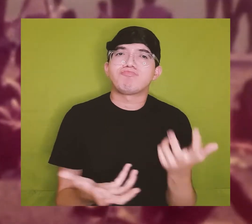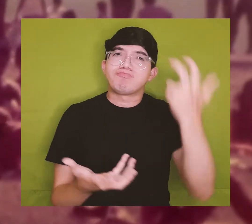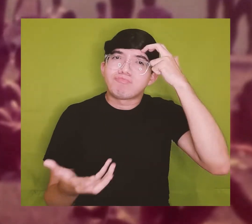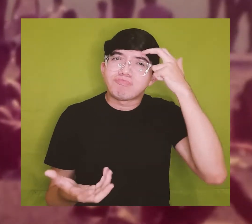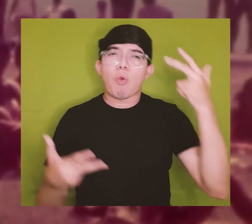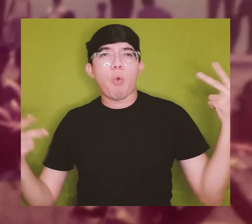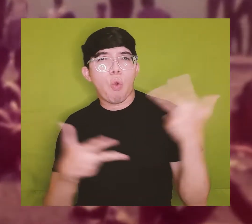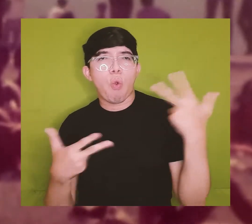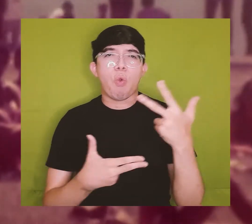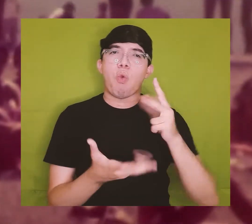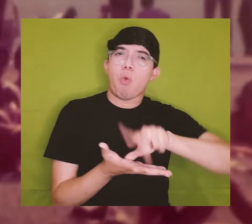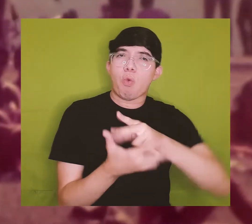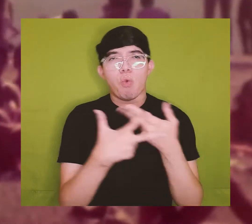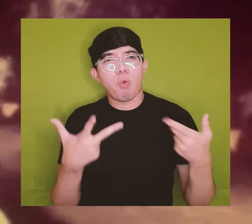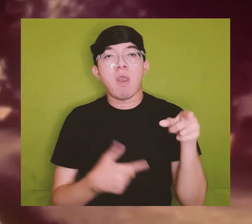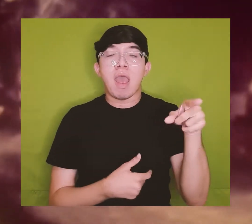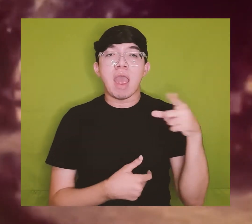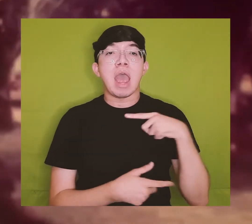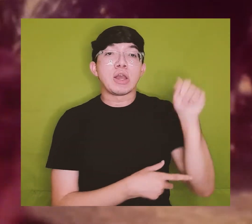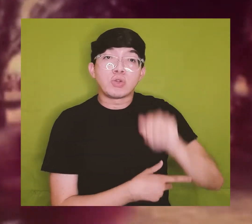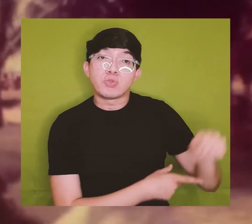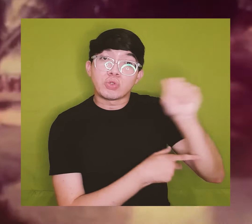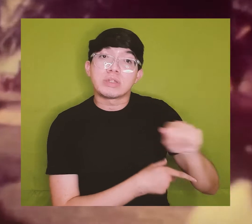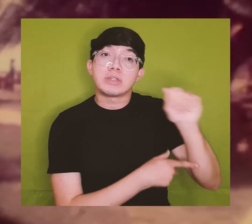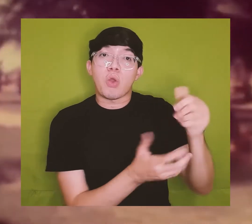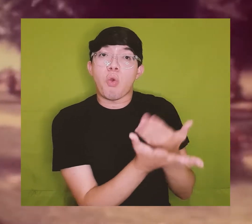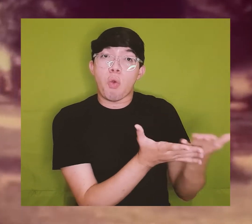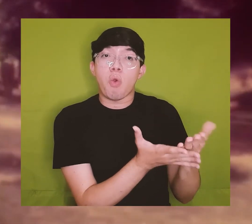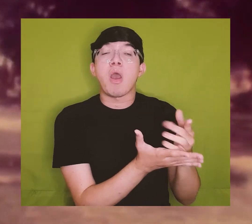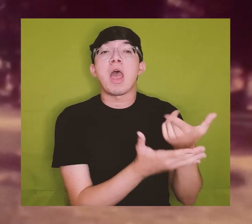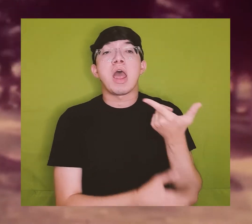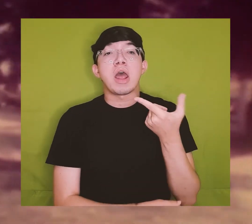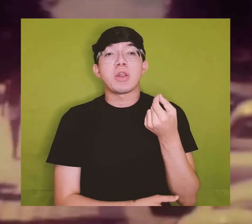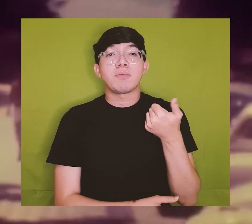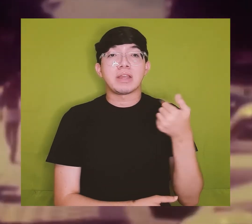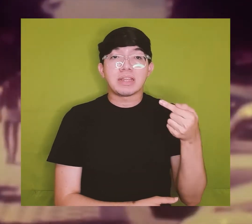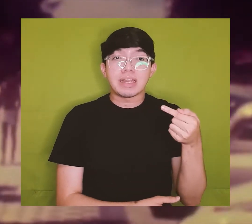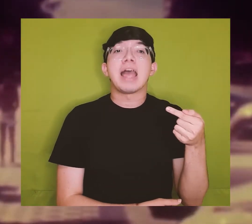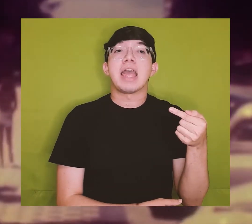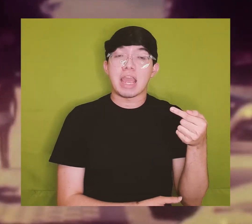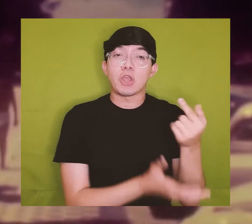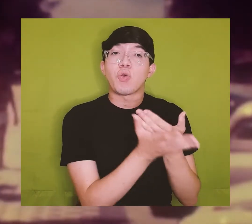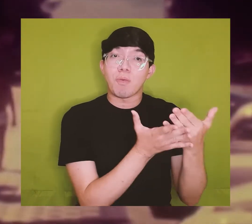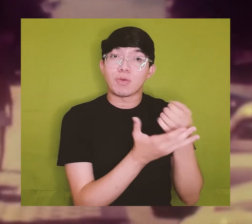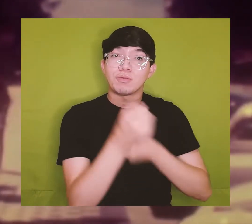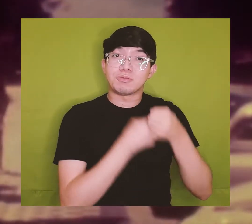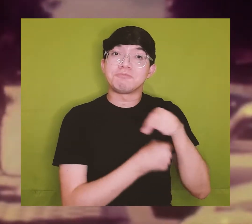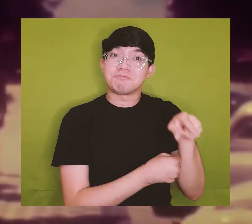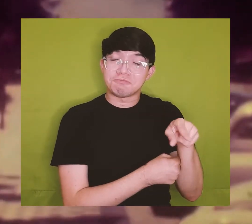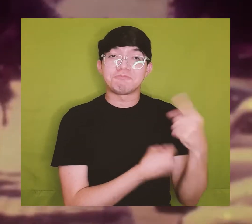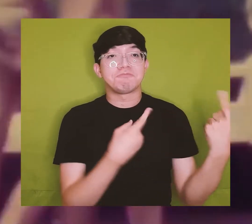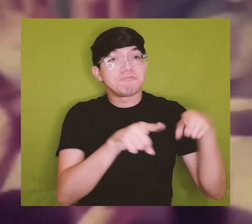cultura daquele espaço, resolveu ocupar essa associação e desde 2017 nós vamos fazendo ações lá, e